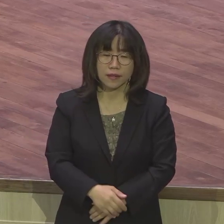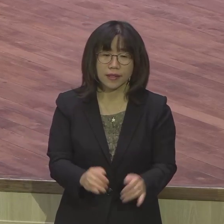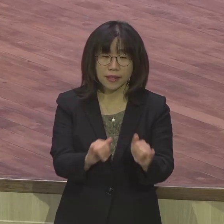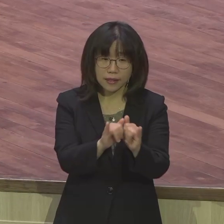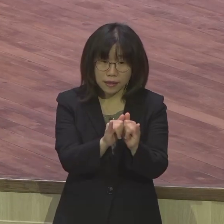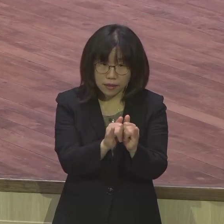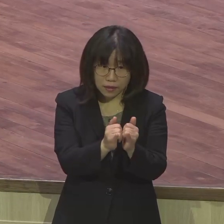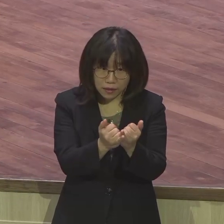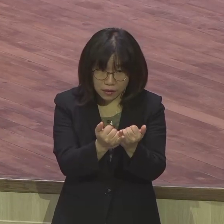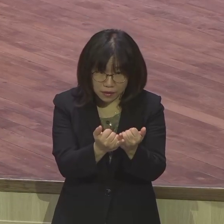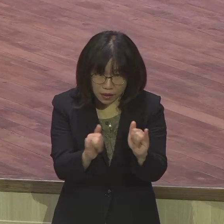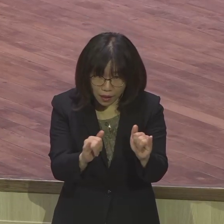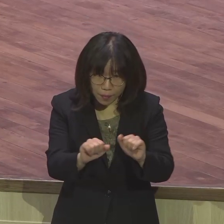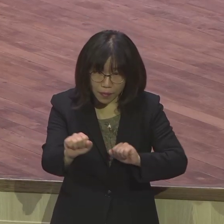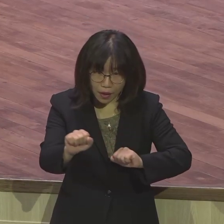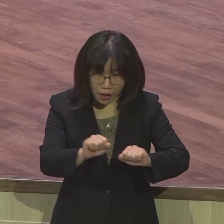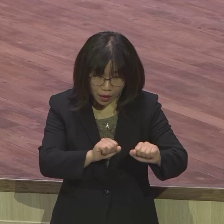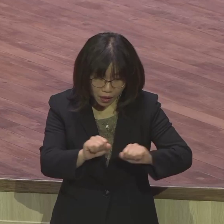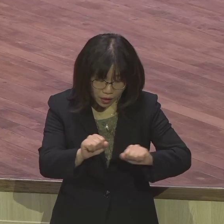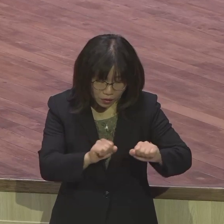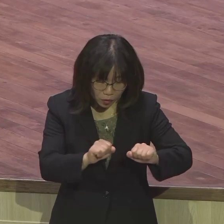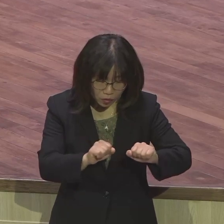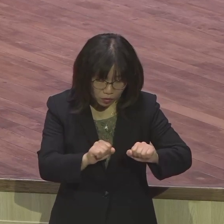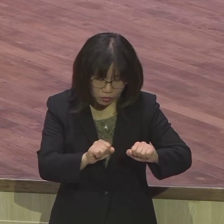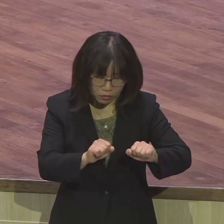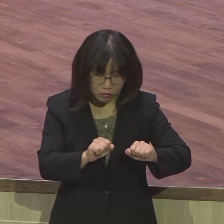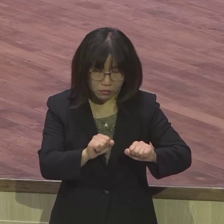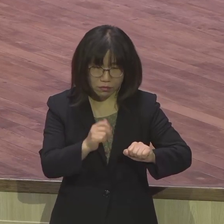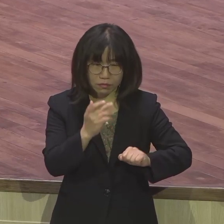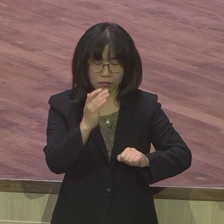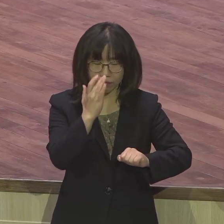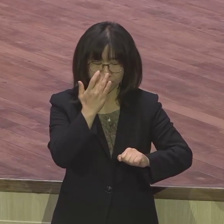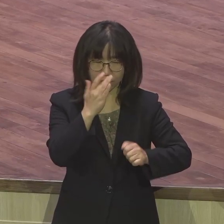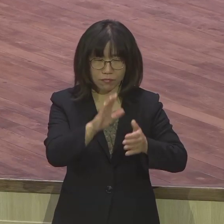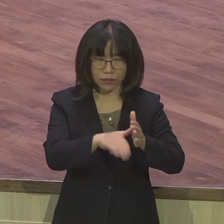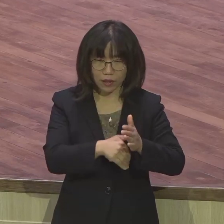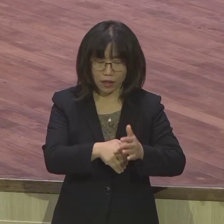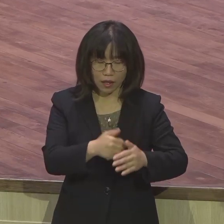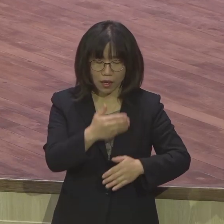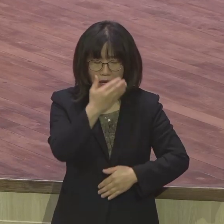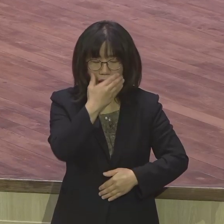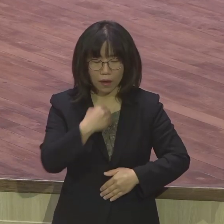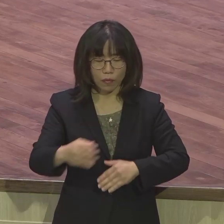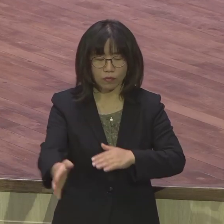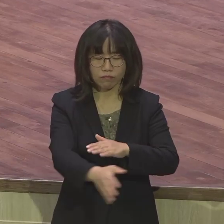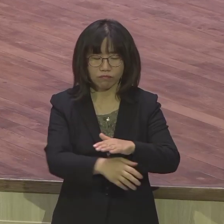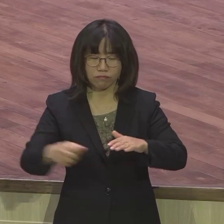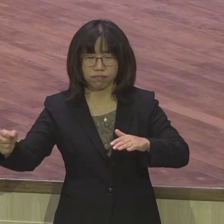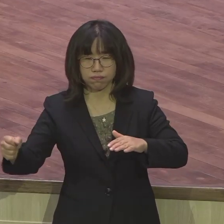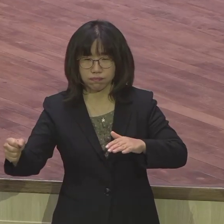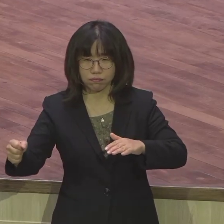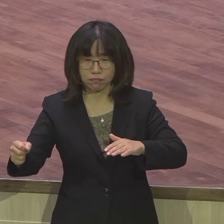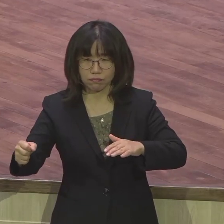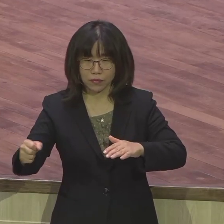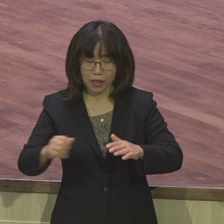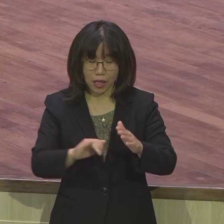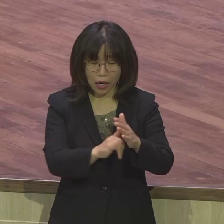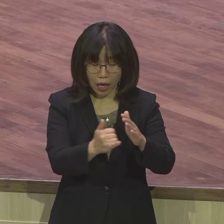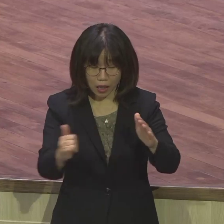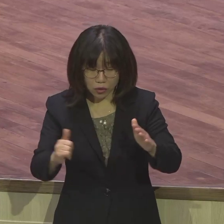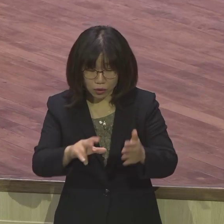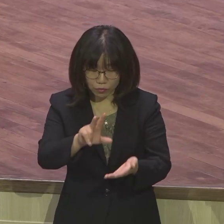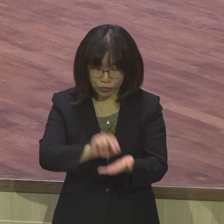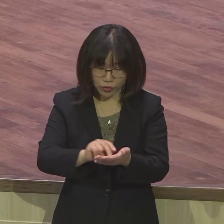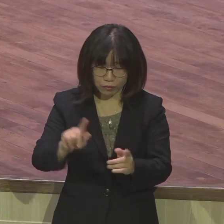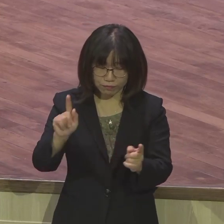상관없이 그 행복을 앗아가게 되어지고 가정에 문제가 들어닥치는 이 재앙과 저주를 막을